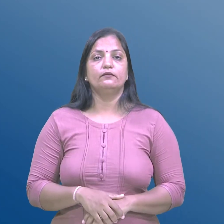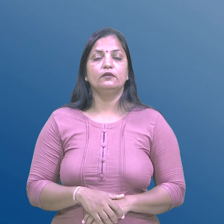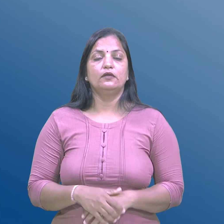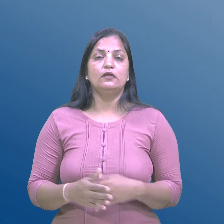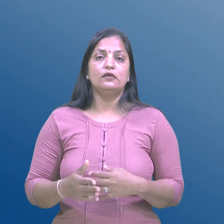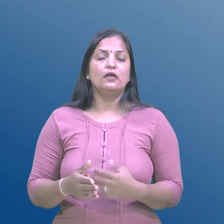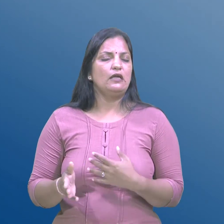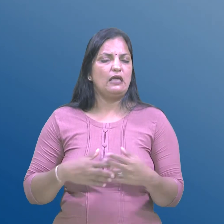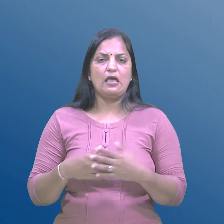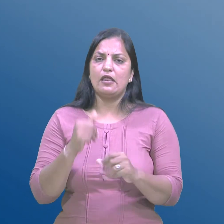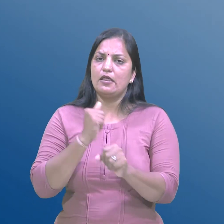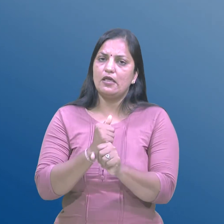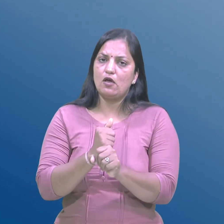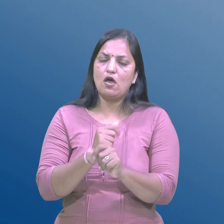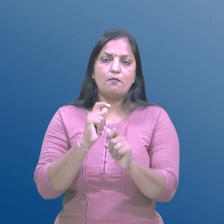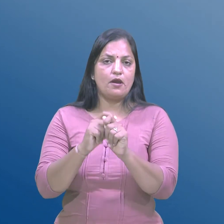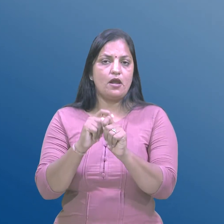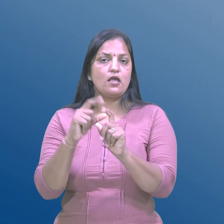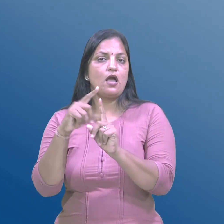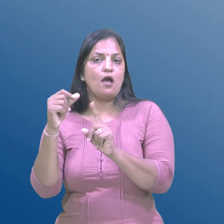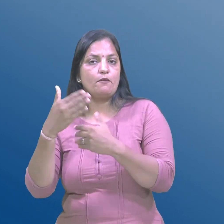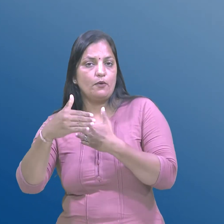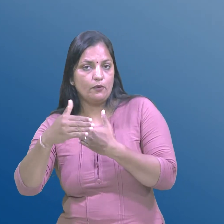યથાયોગ્ય સરકાર પગલાં ભરશે. અને